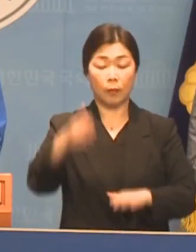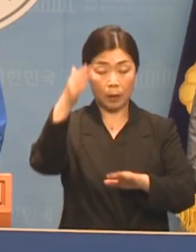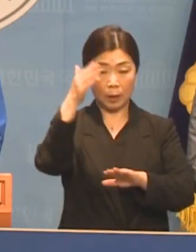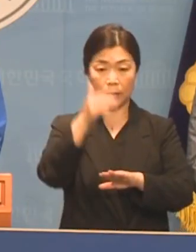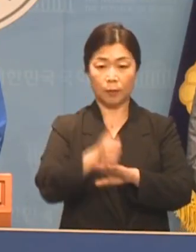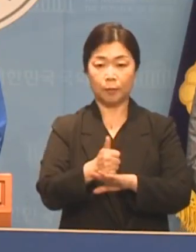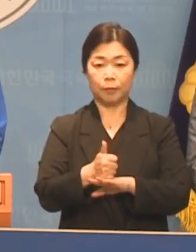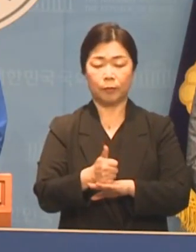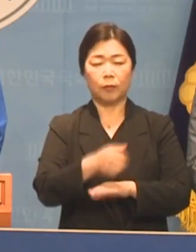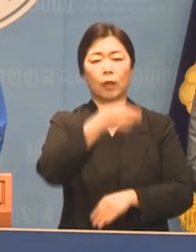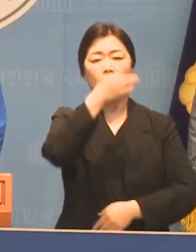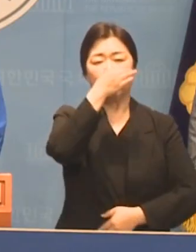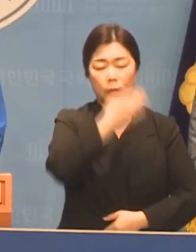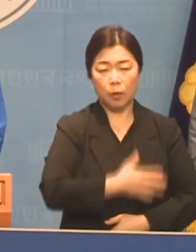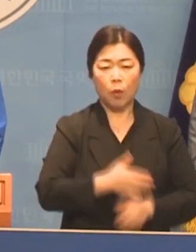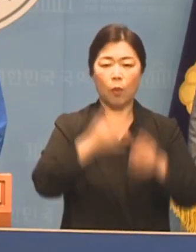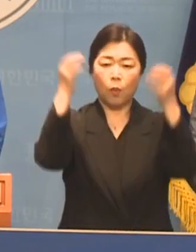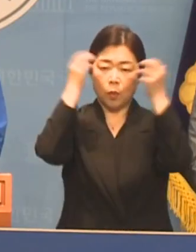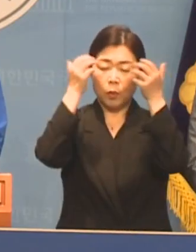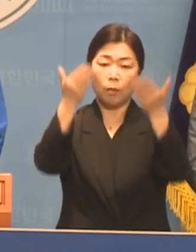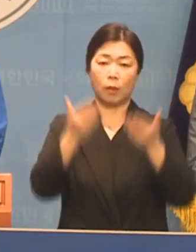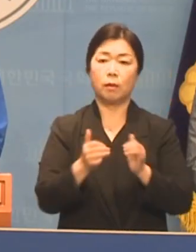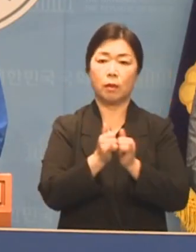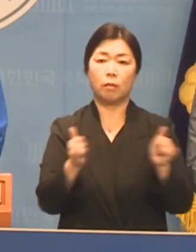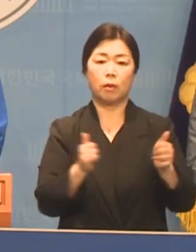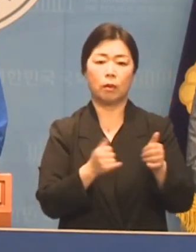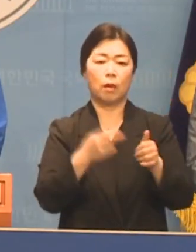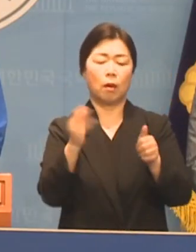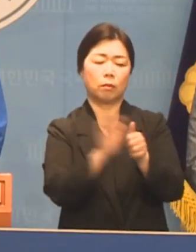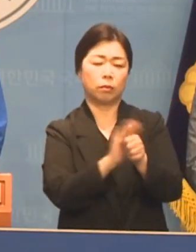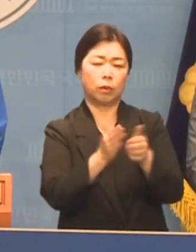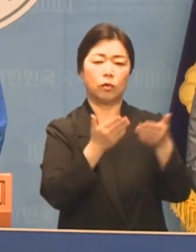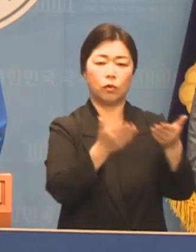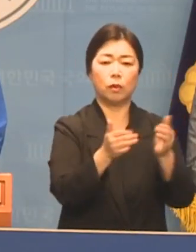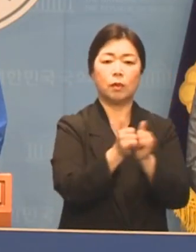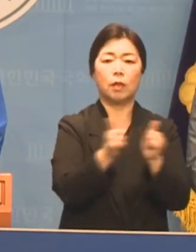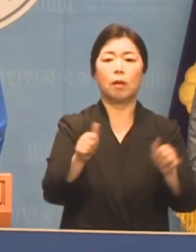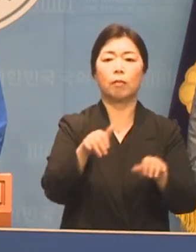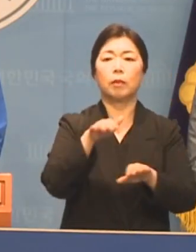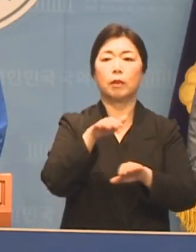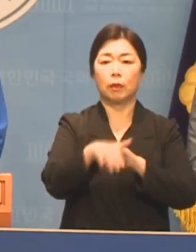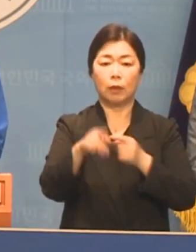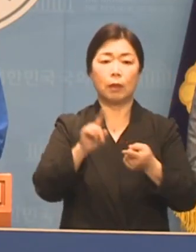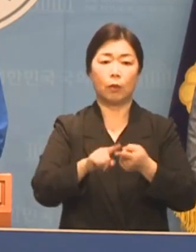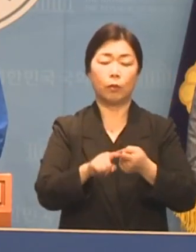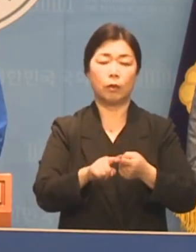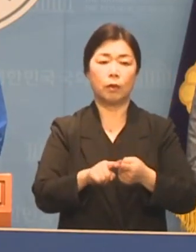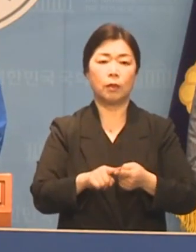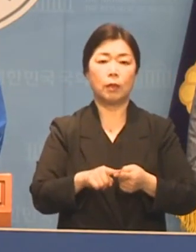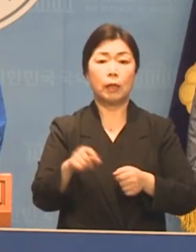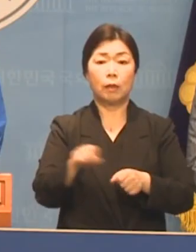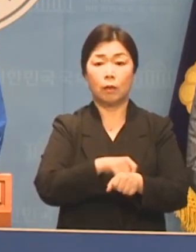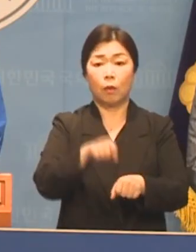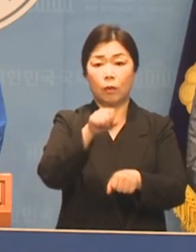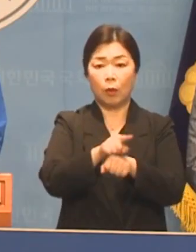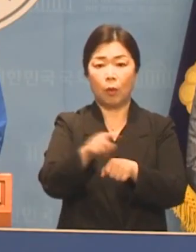마지막으로 힘들고 고통받는 이들을 보듬어주는 인간적인 성품을 갖고 있습니다.